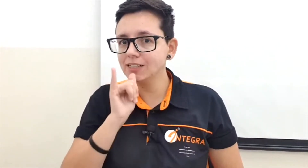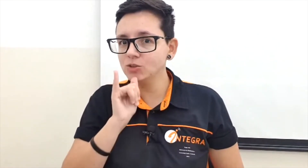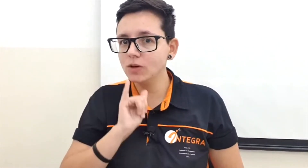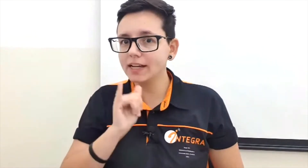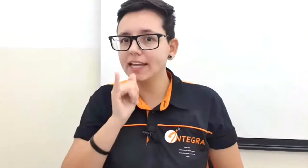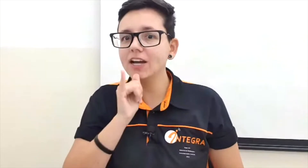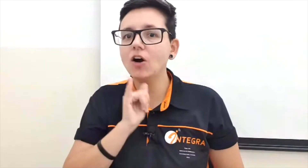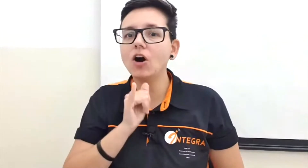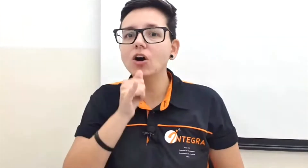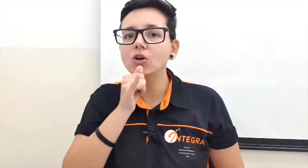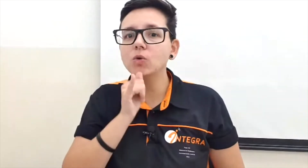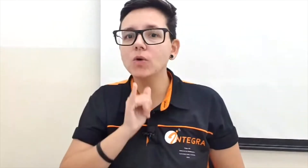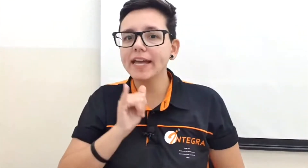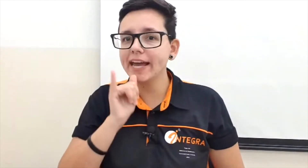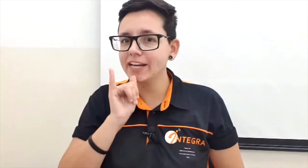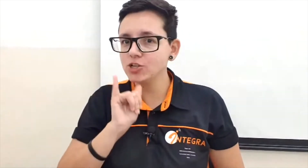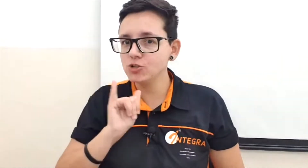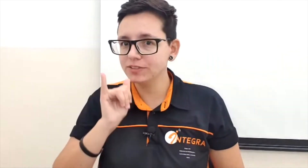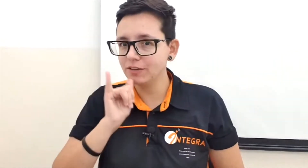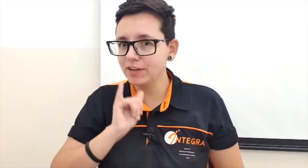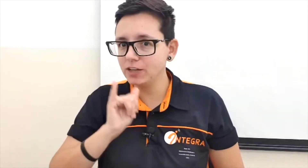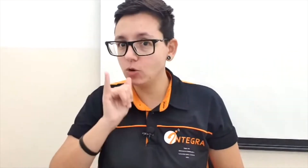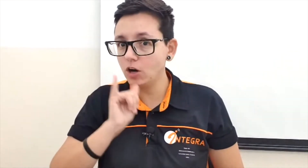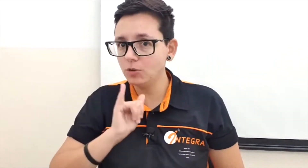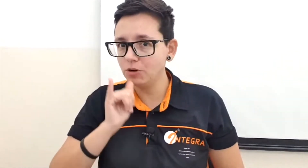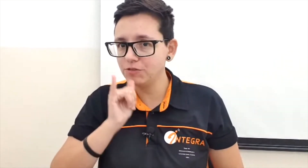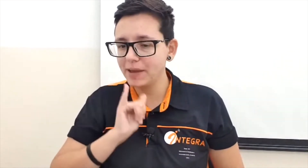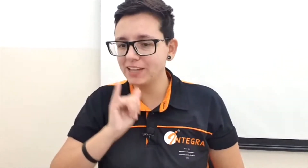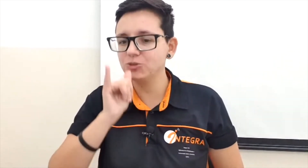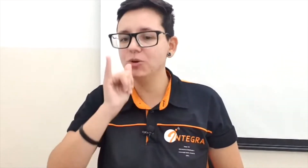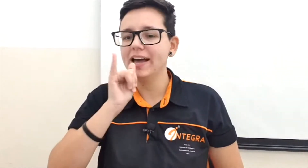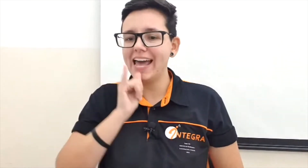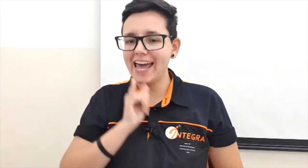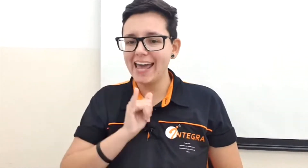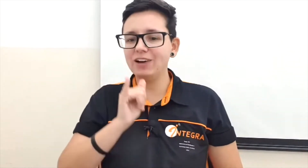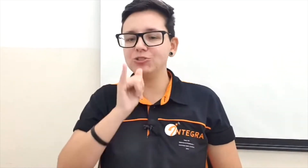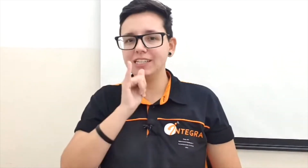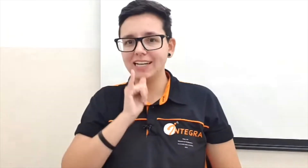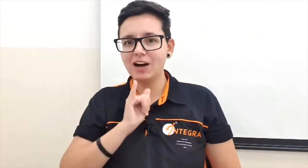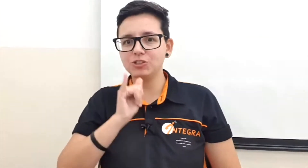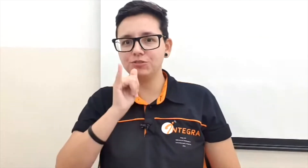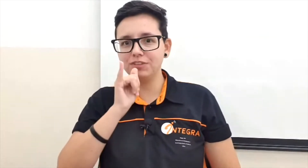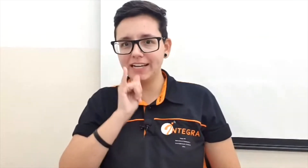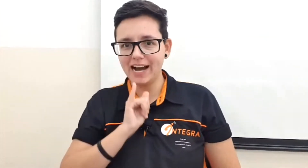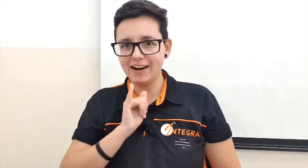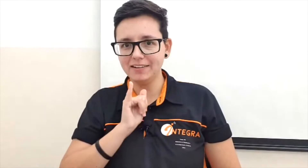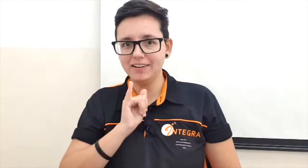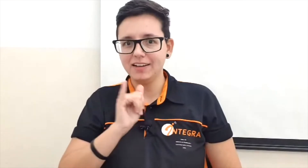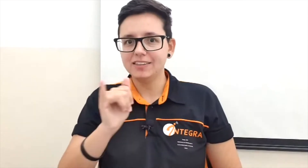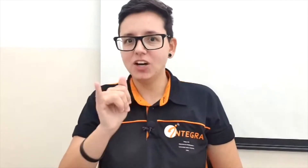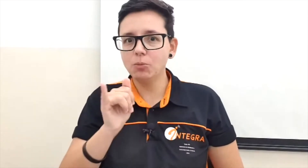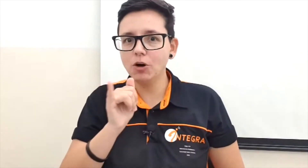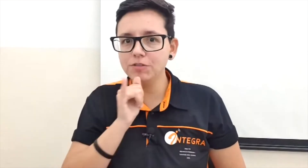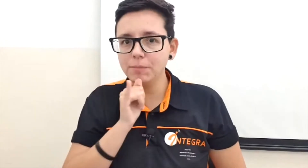passando aqui, ó, no queixo, tá vendo? Olha o movimento, é o sinal de ficar. Então,